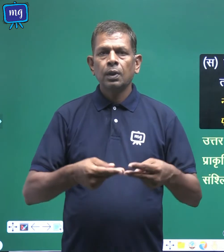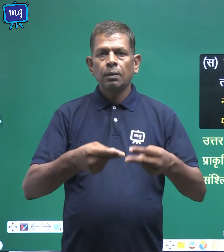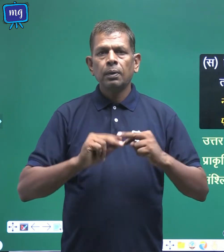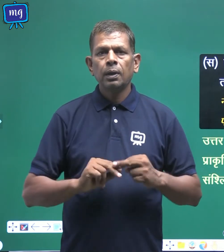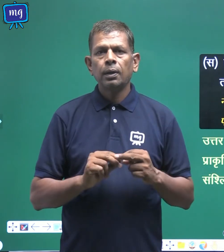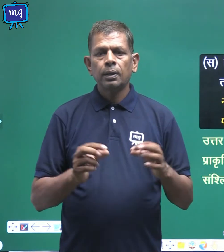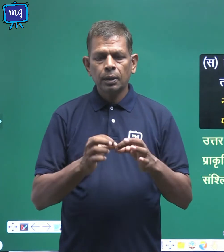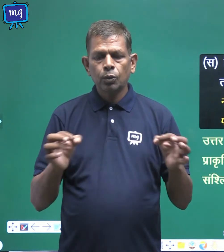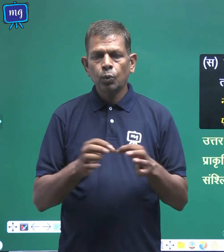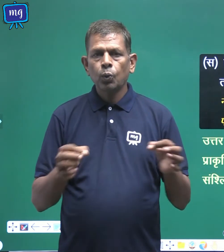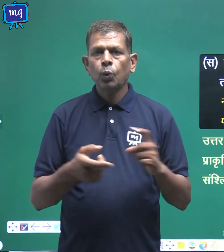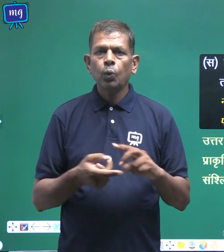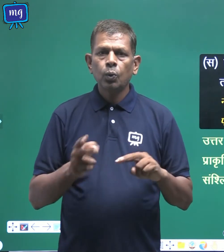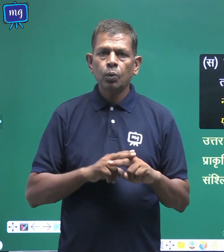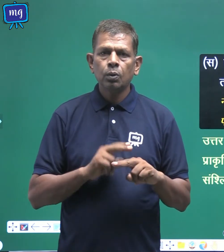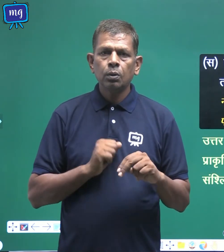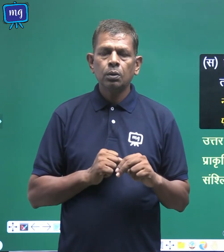निम्नलिखित तंतुओं को